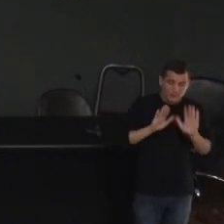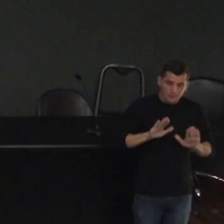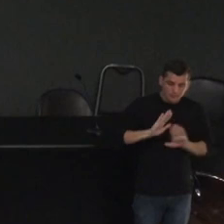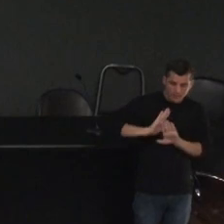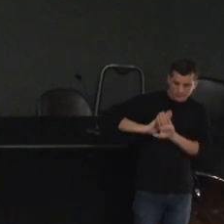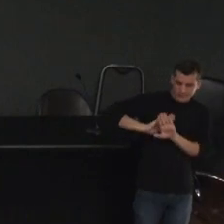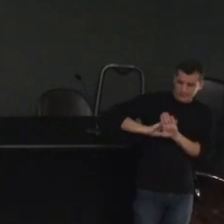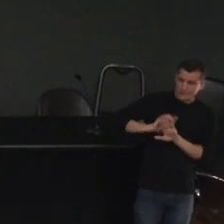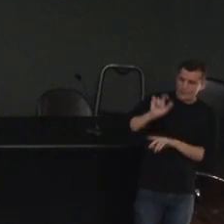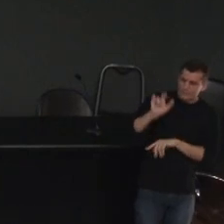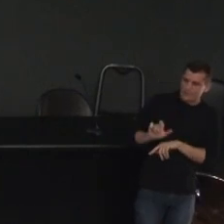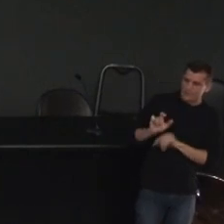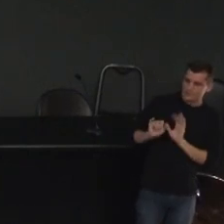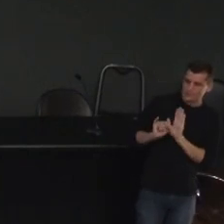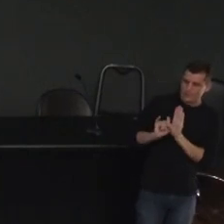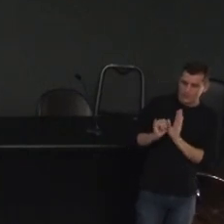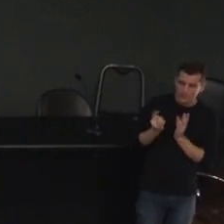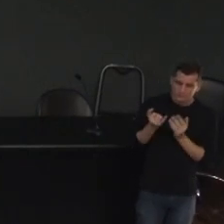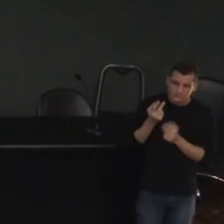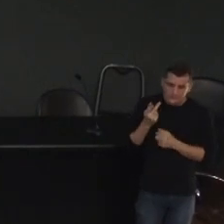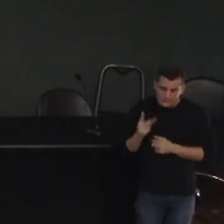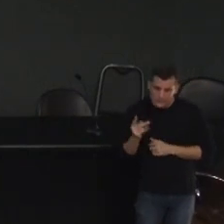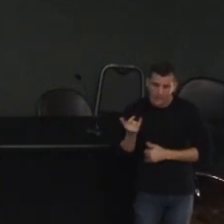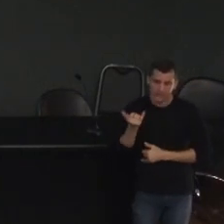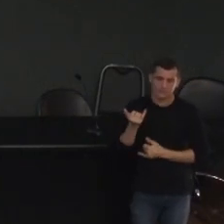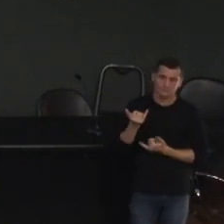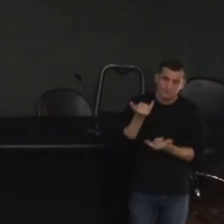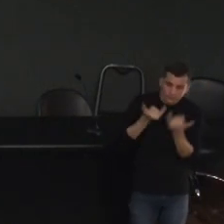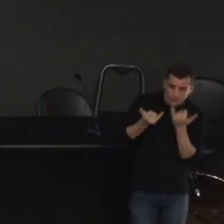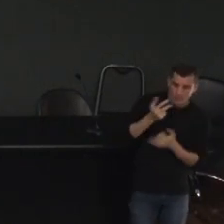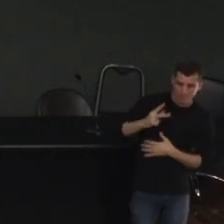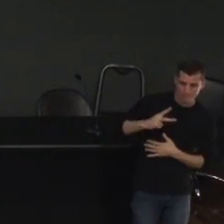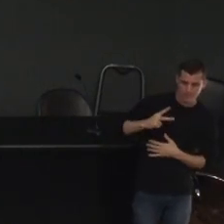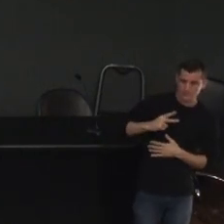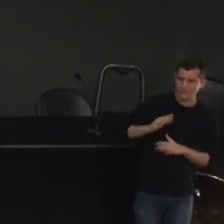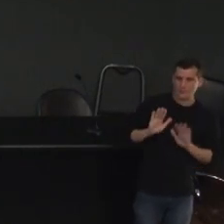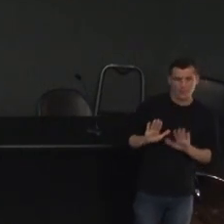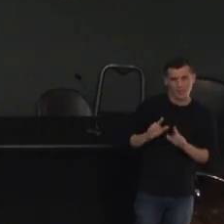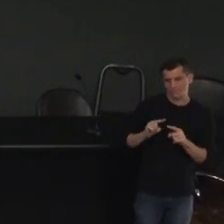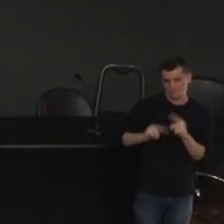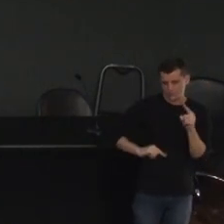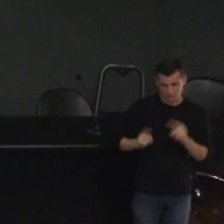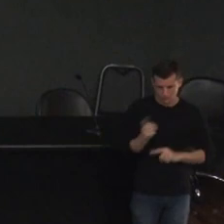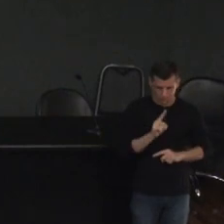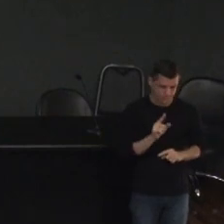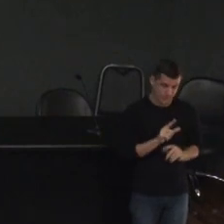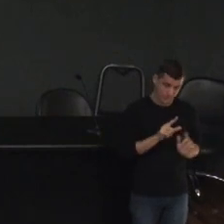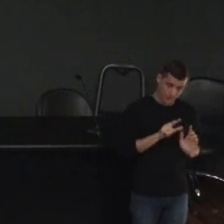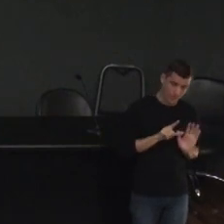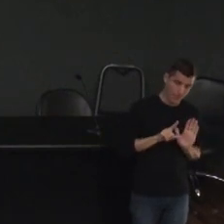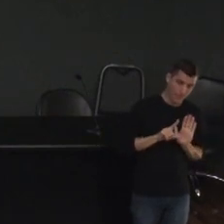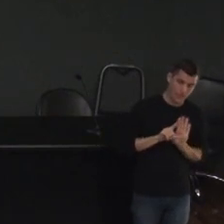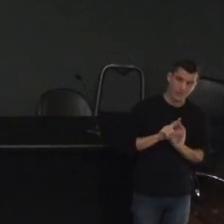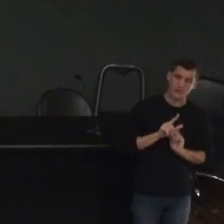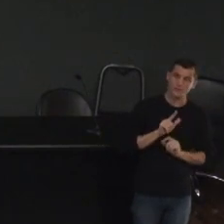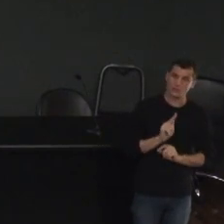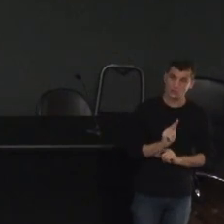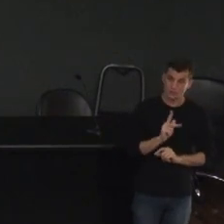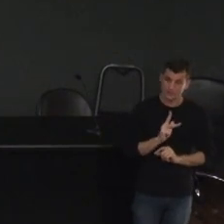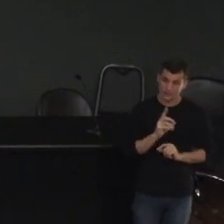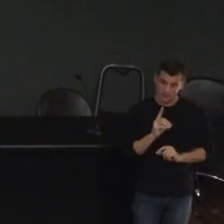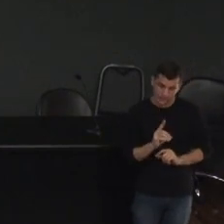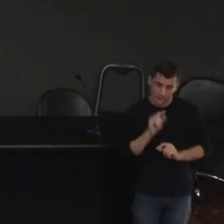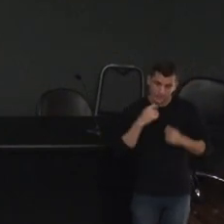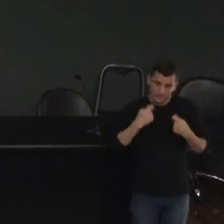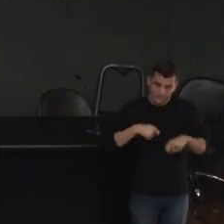daí não se a lgpd Não se preocupa com isso é outro tipo de incidência de segurança em relação até ir mas não tem dado